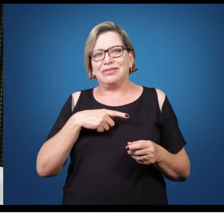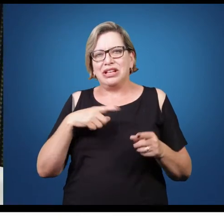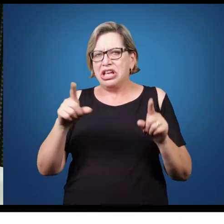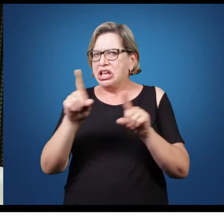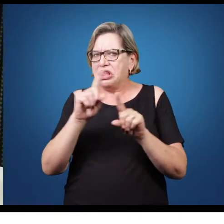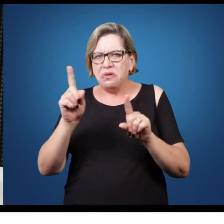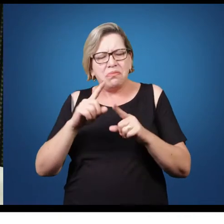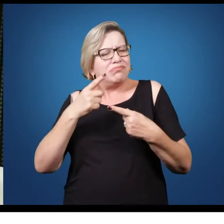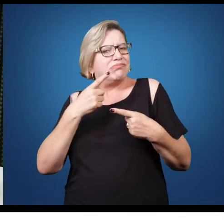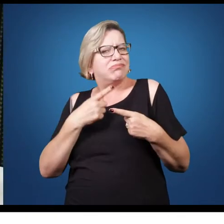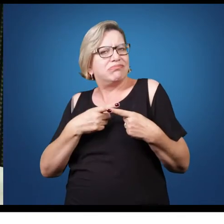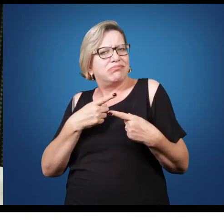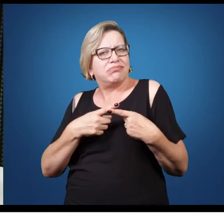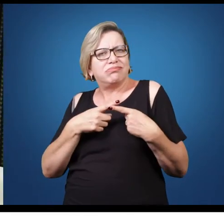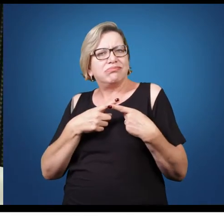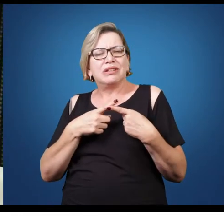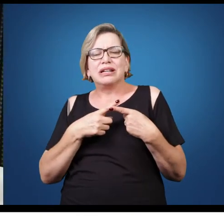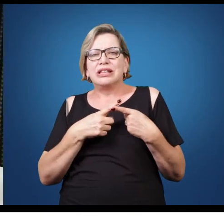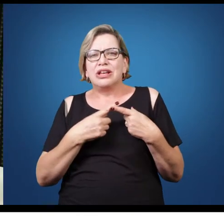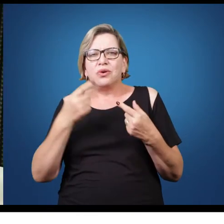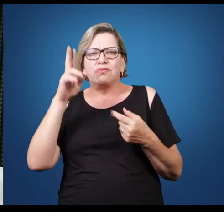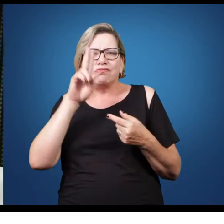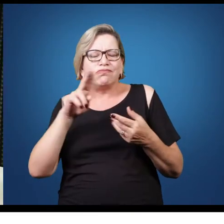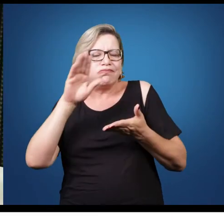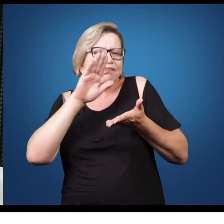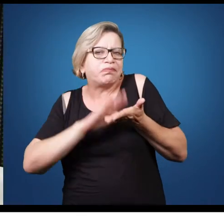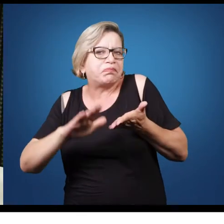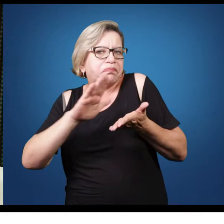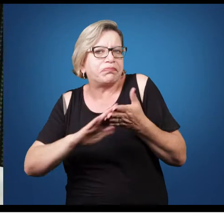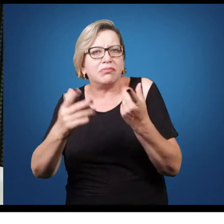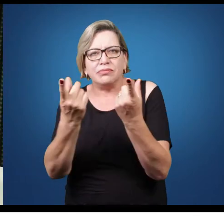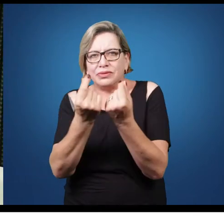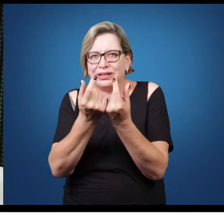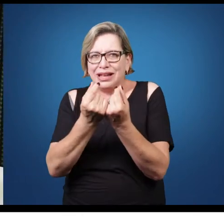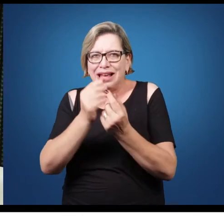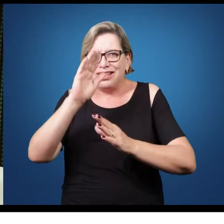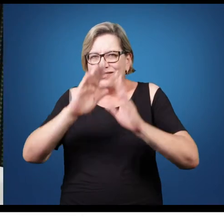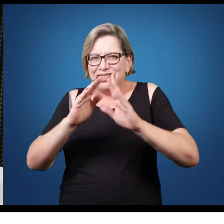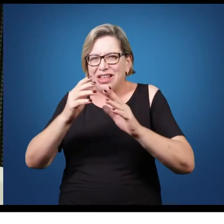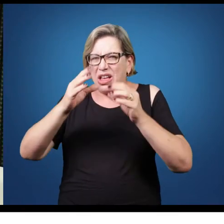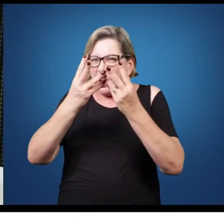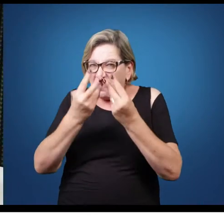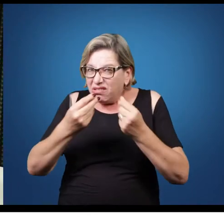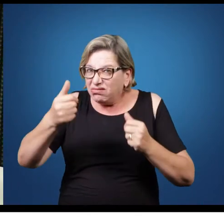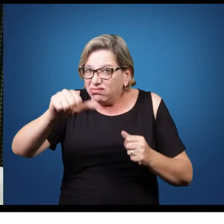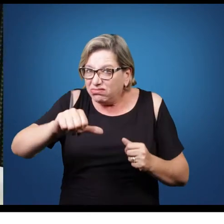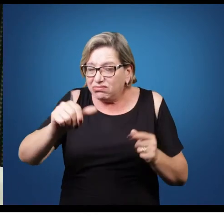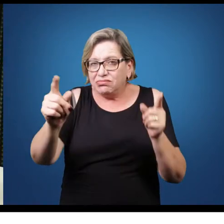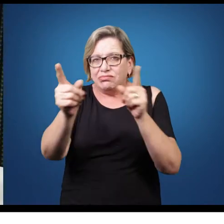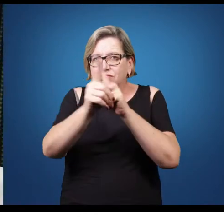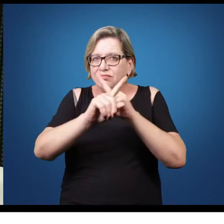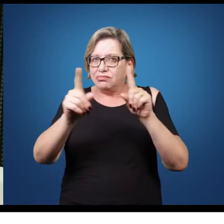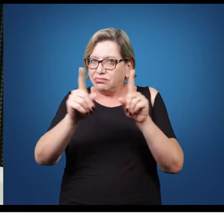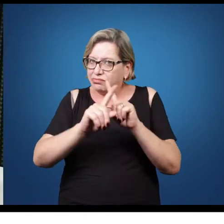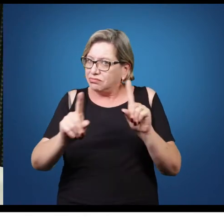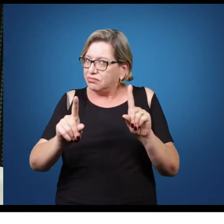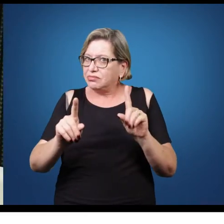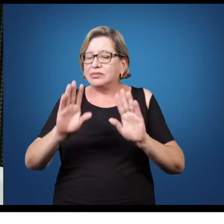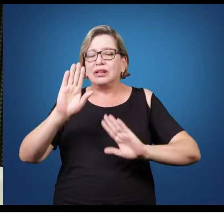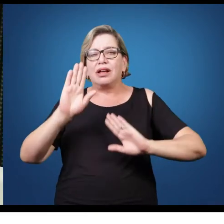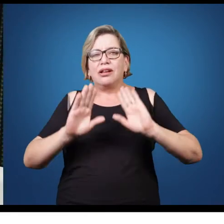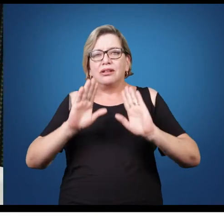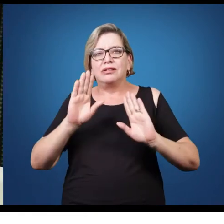não é porque se investir esse dinheiro que você pode pensar que diminua a qualidade artística quero dizer nacional já indo pro final da